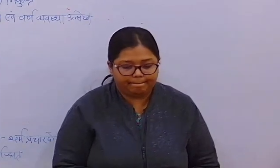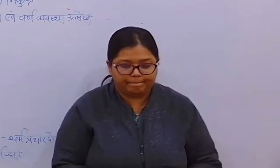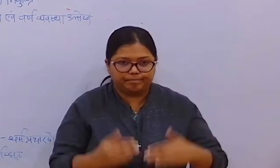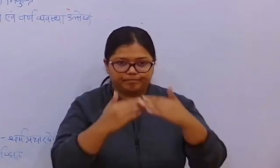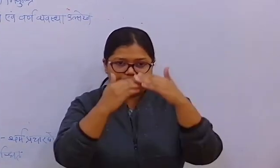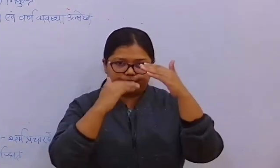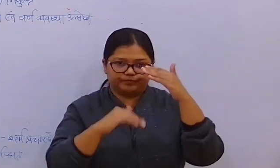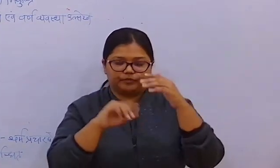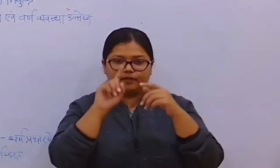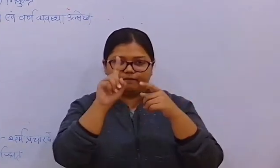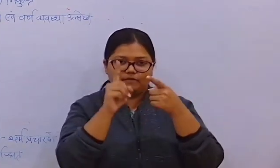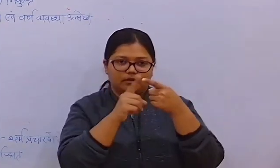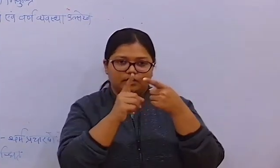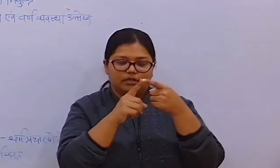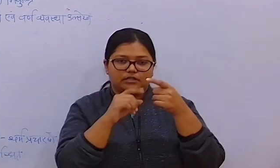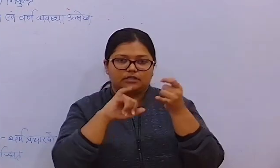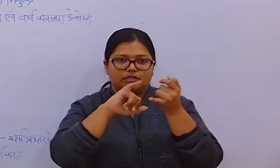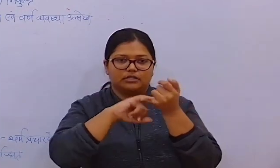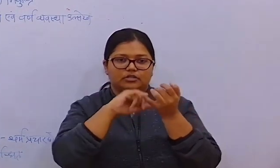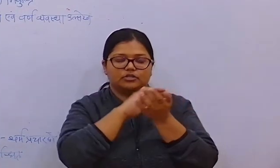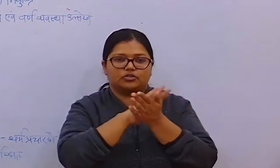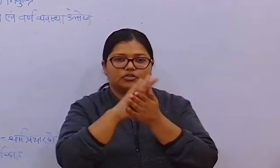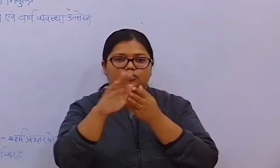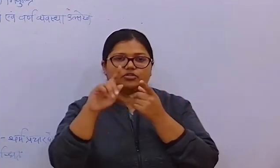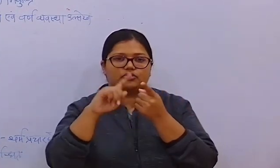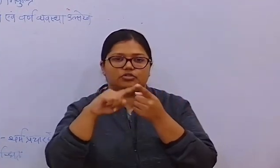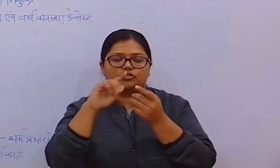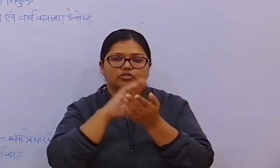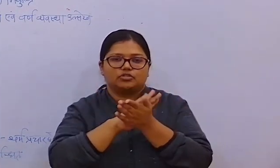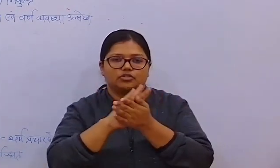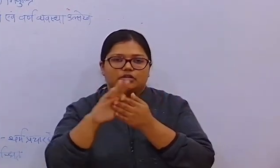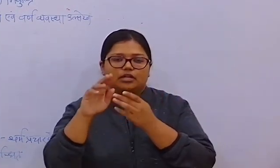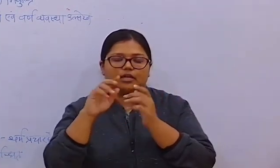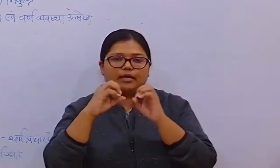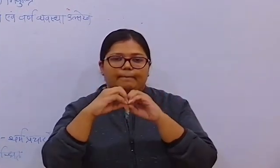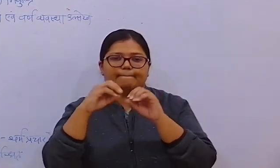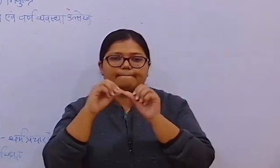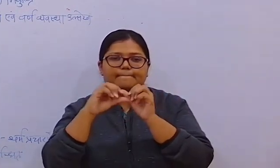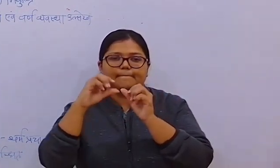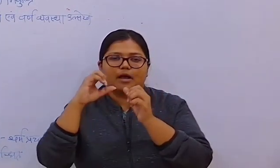शहबाज गढ़ी लिख लिए पहला नाम, कॉमा करके लिखो मानसहरा,